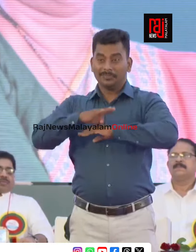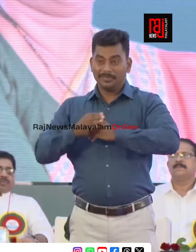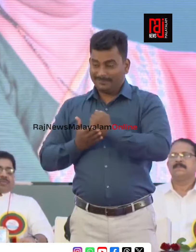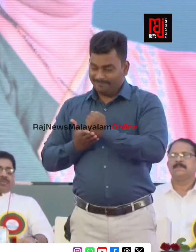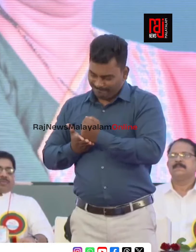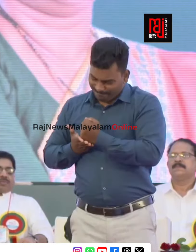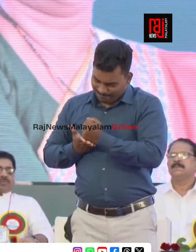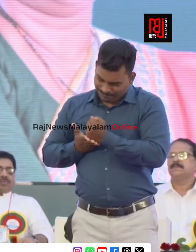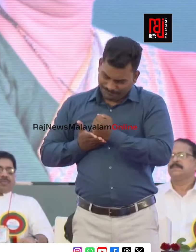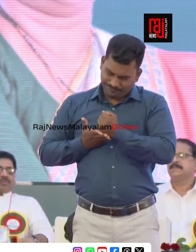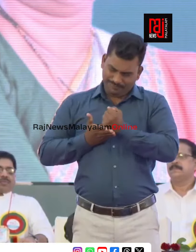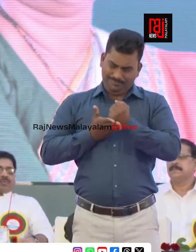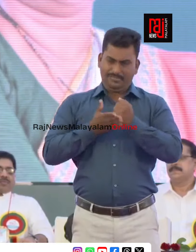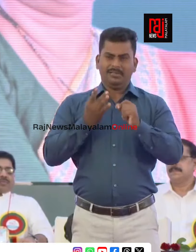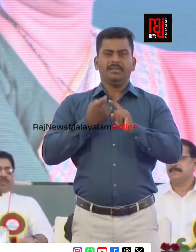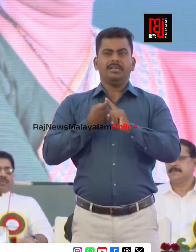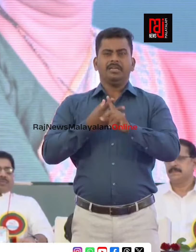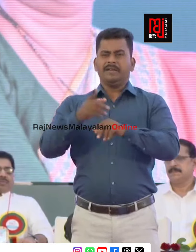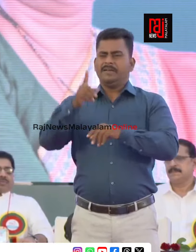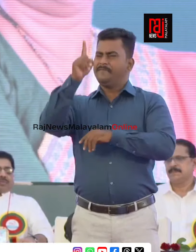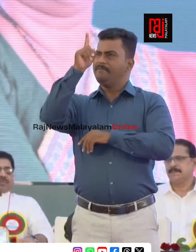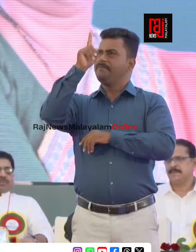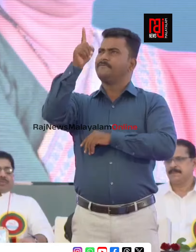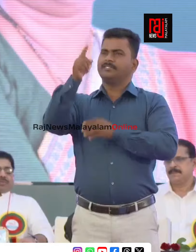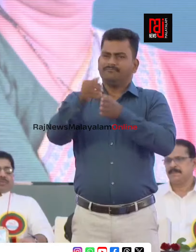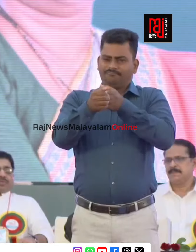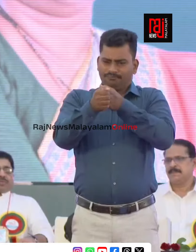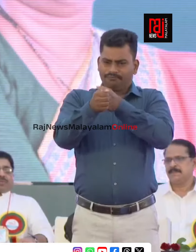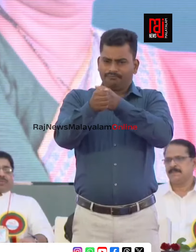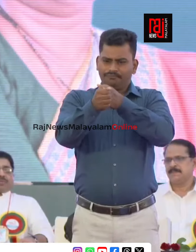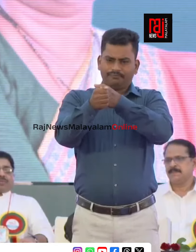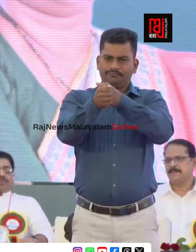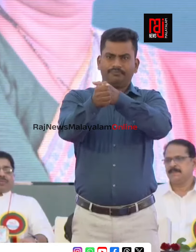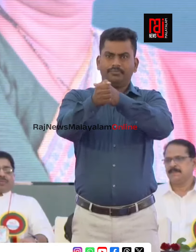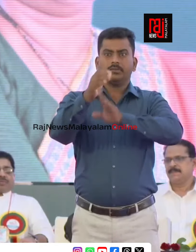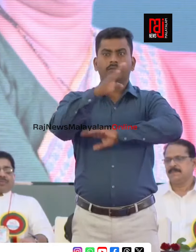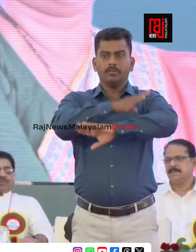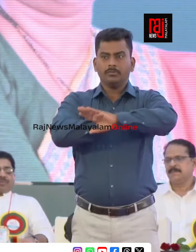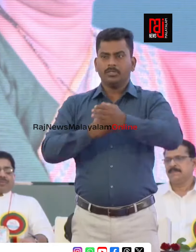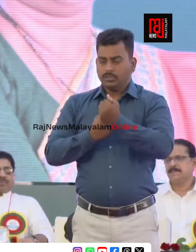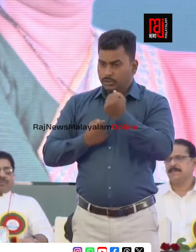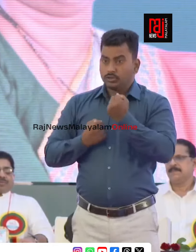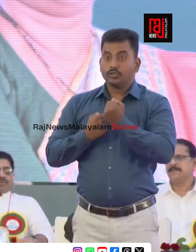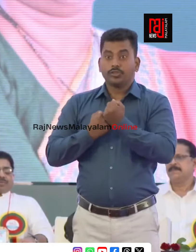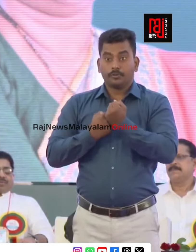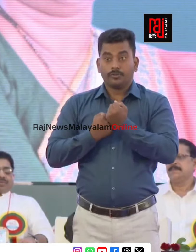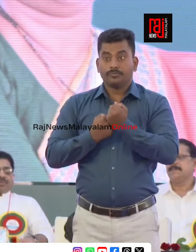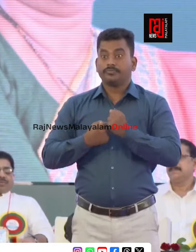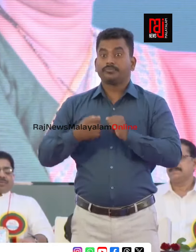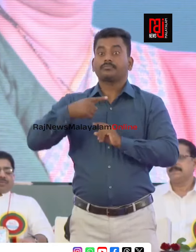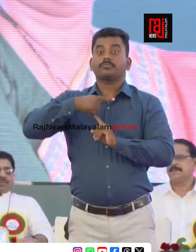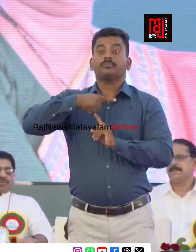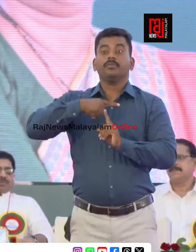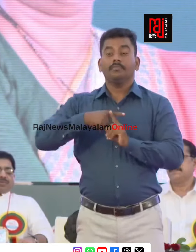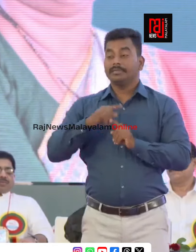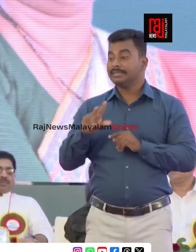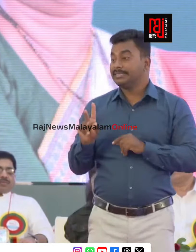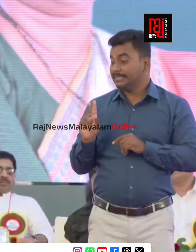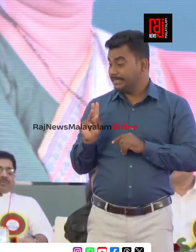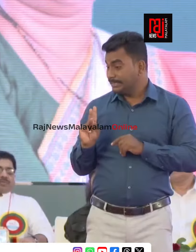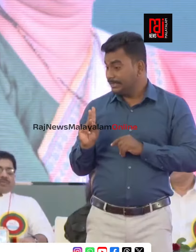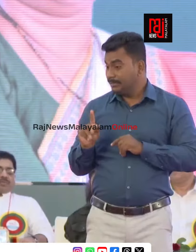എത്തിക്കുന്നതിനായി സംസ്ഥാനത്ത് നടത്തി വരുന്നുണ്ട്. ഇപ്പൊ ശാരീരിക ക്ഷമതയില്ലായ്മ,